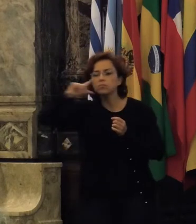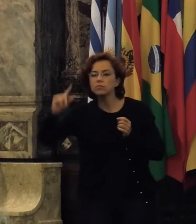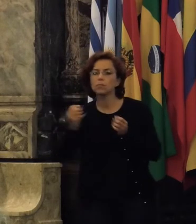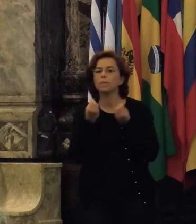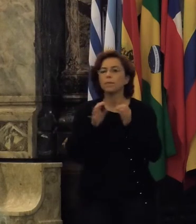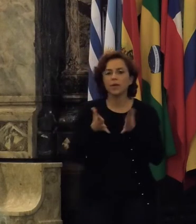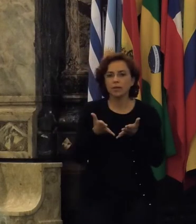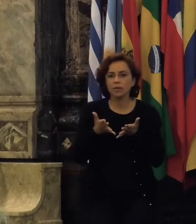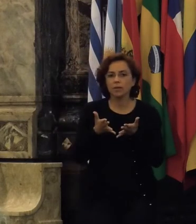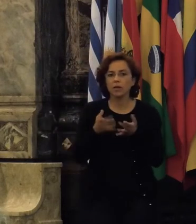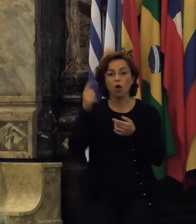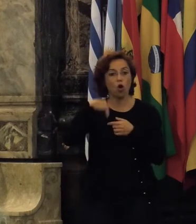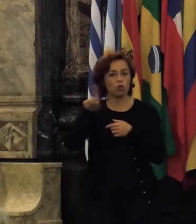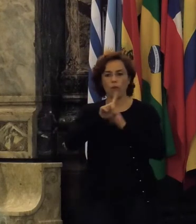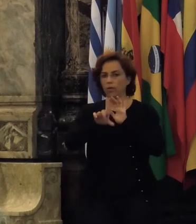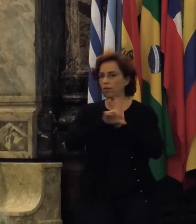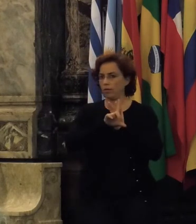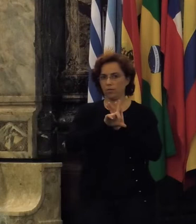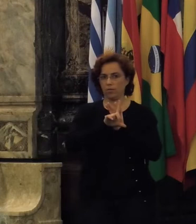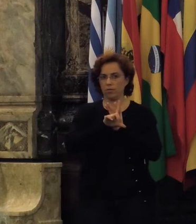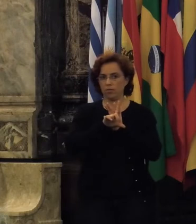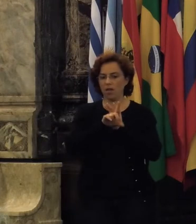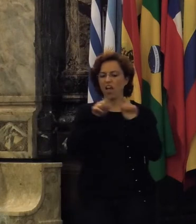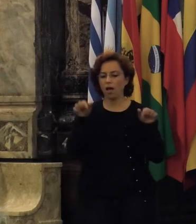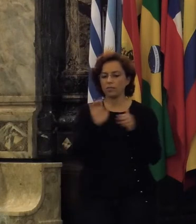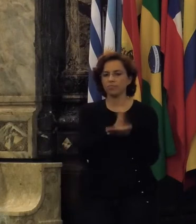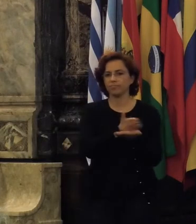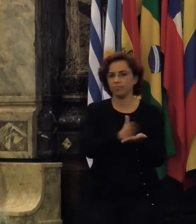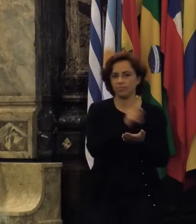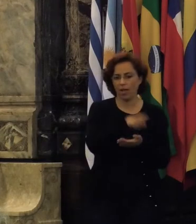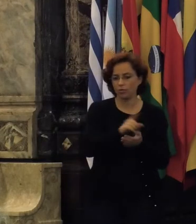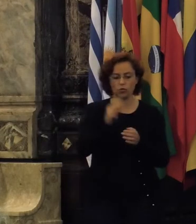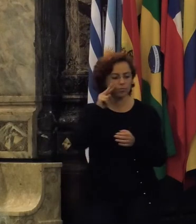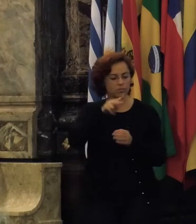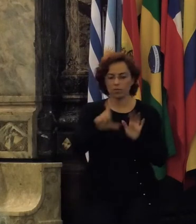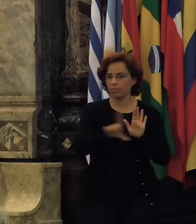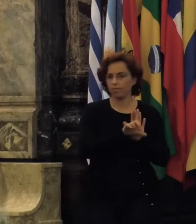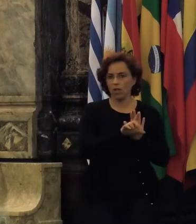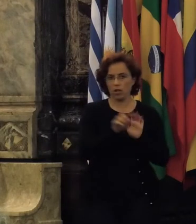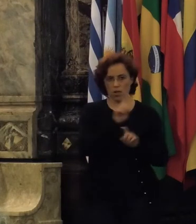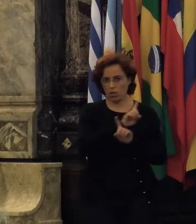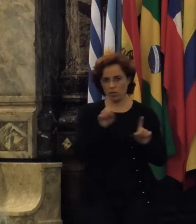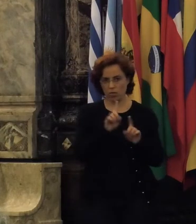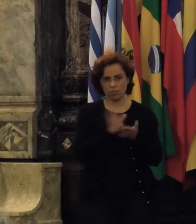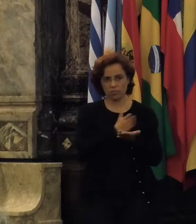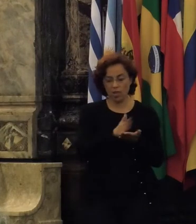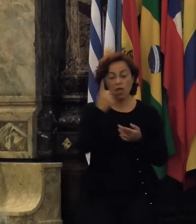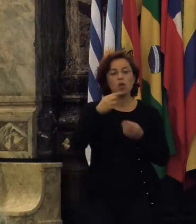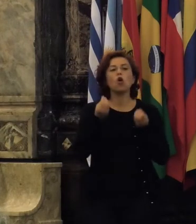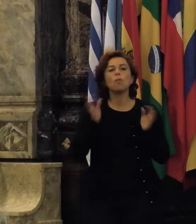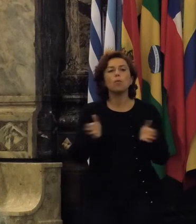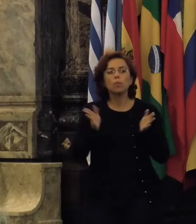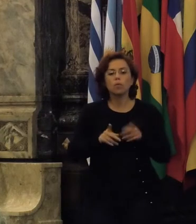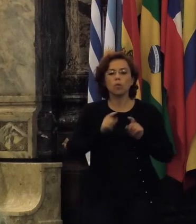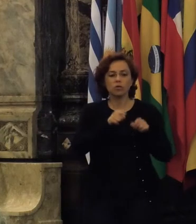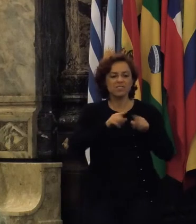Ahora, hoy es ilegal hacer esa discriminación. Entonces, ¿cómo podemos estar promoviendo ciertas investigaciones